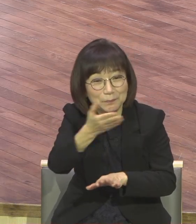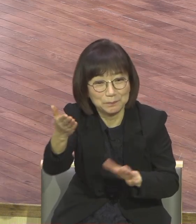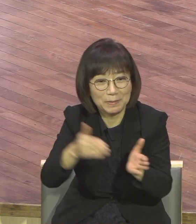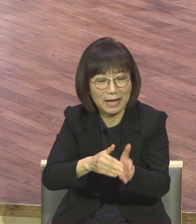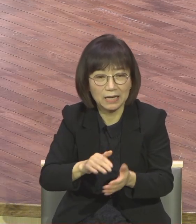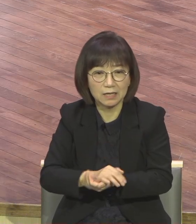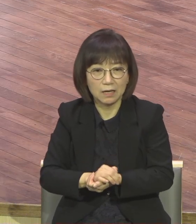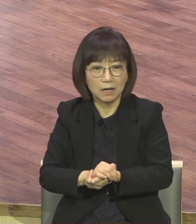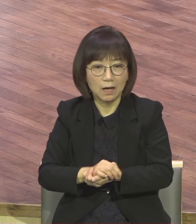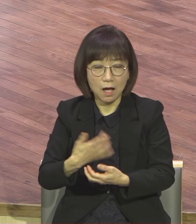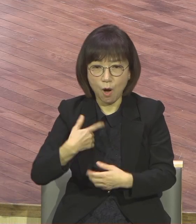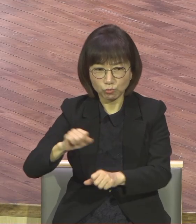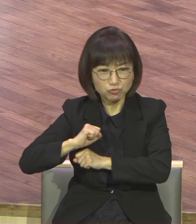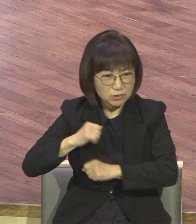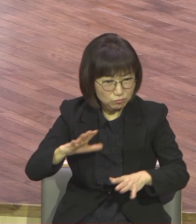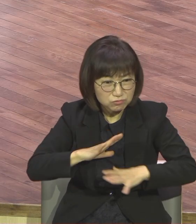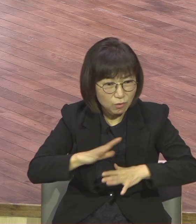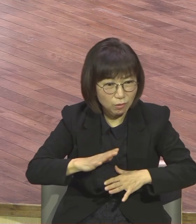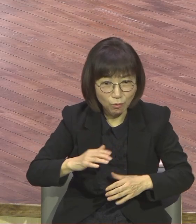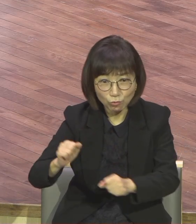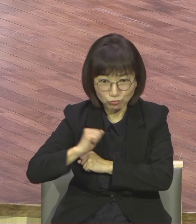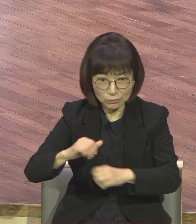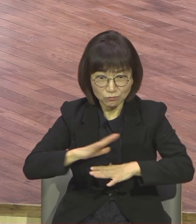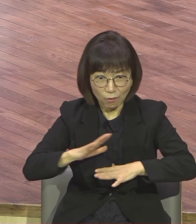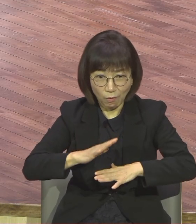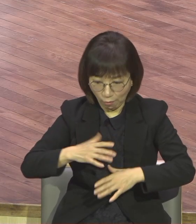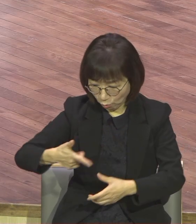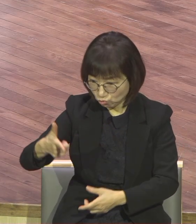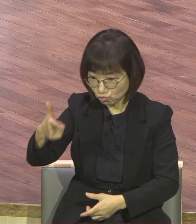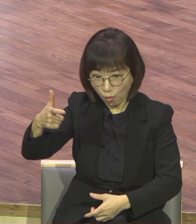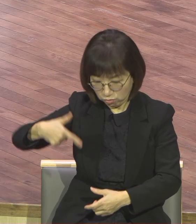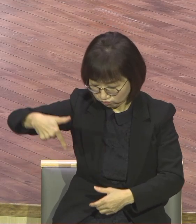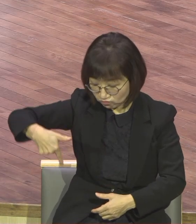얼마나 무서운 군인인데 총을 가지는데 겁을 하나도 안 내요.